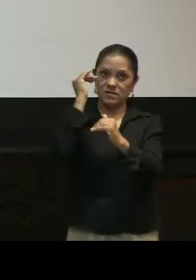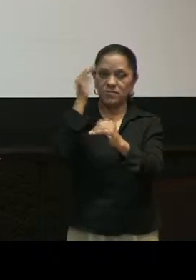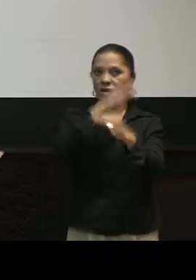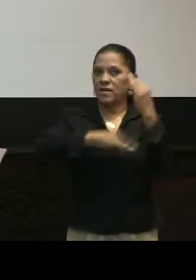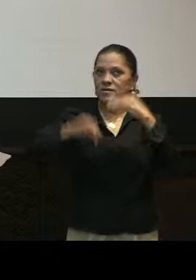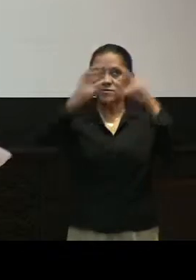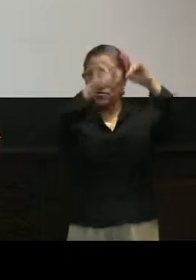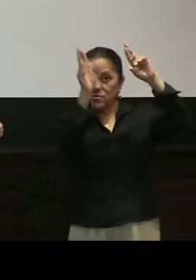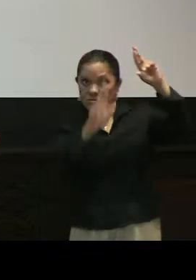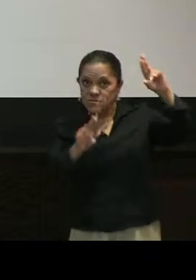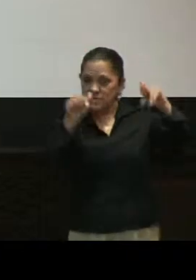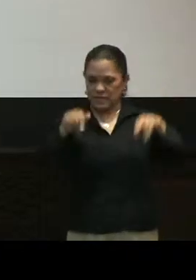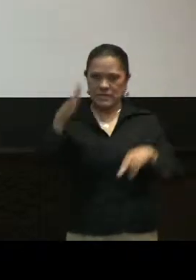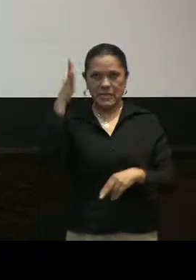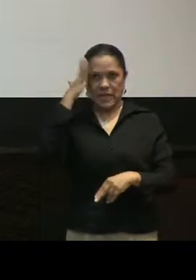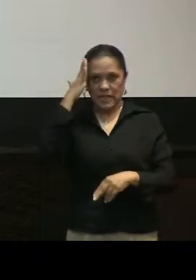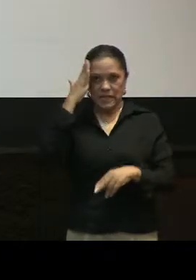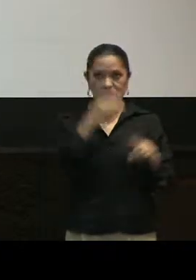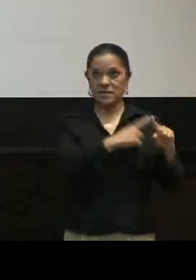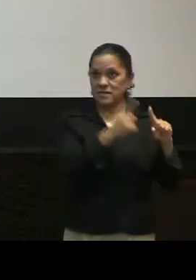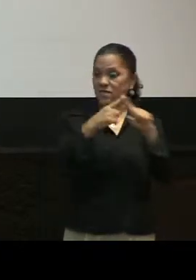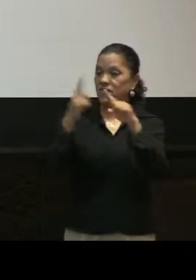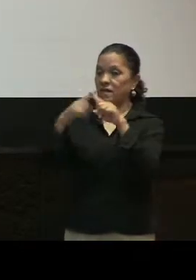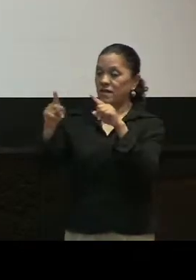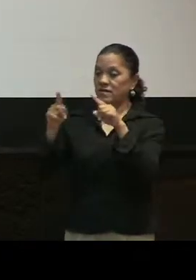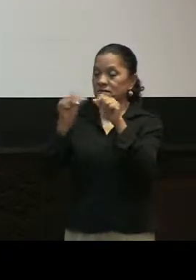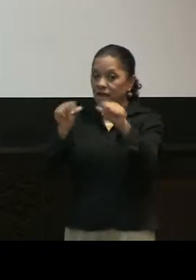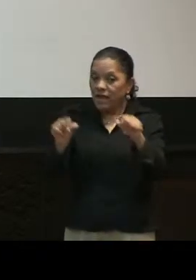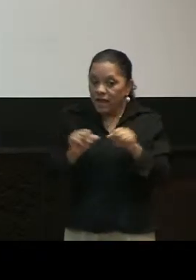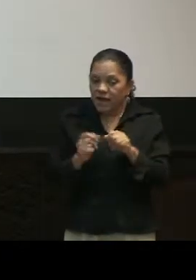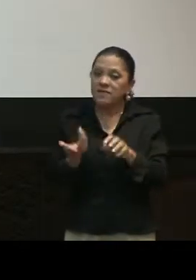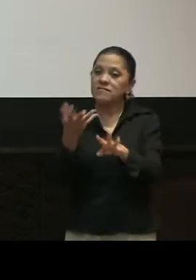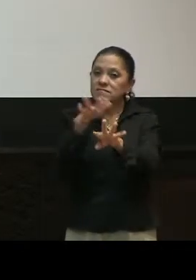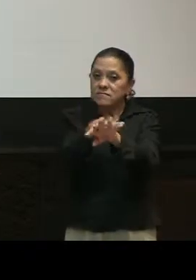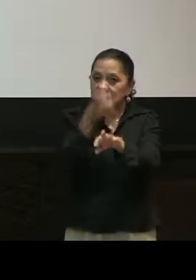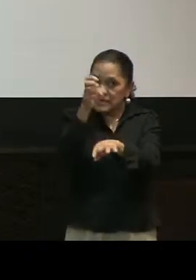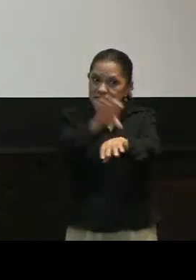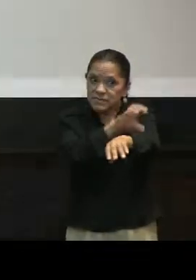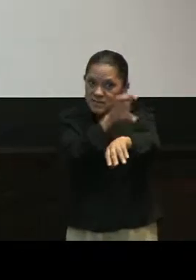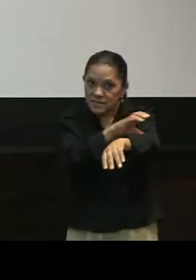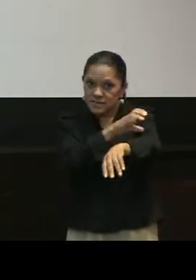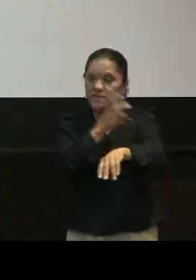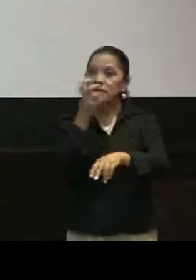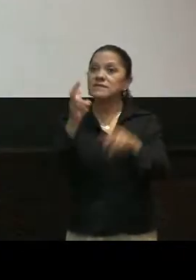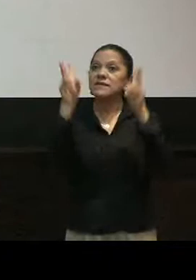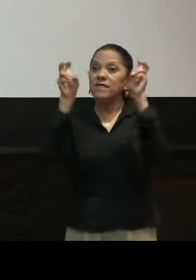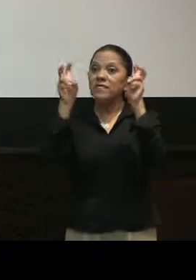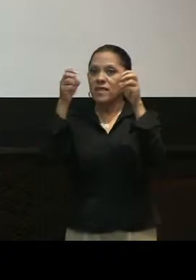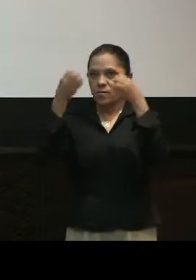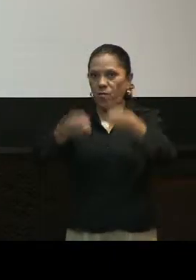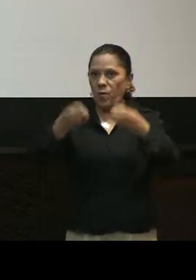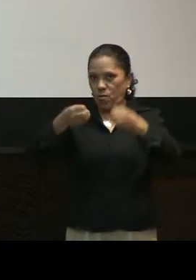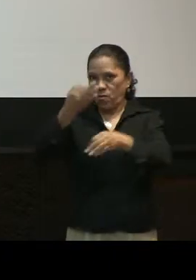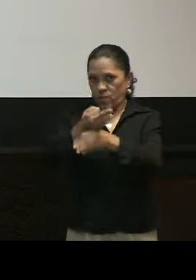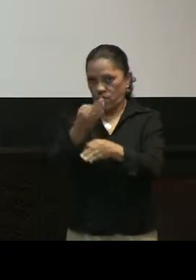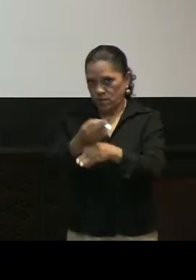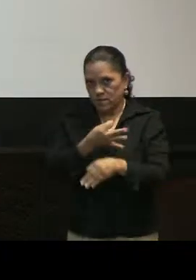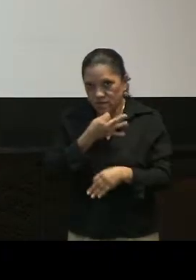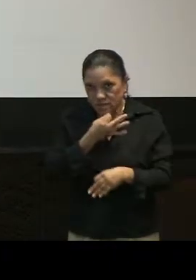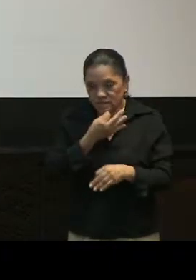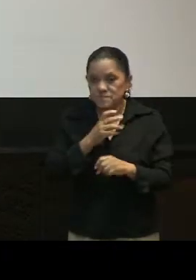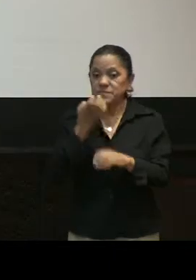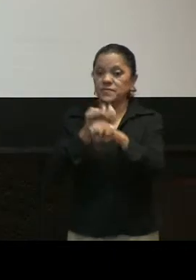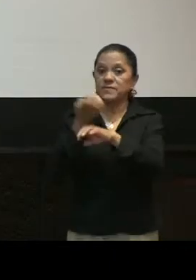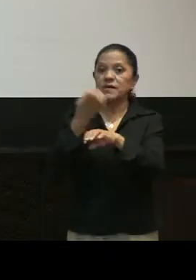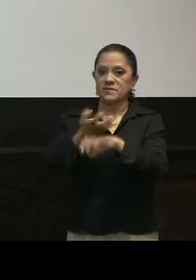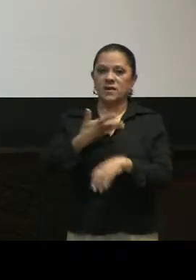nacional, siendo líder en diversas áreas, entre las que se incluye el tema de energía, que es el tema que nos ocupa en ese momento. El